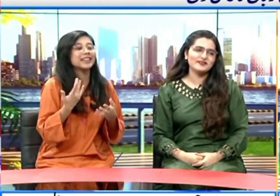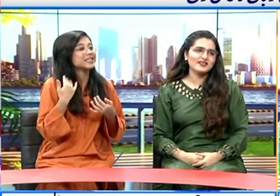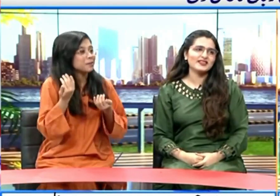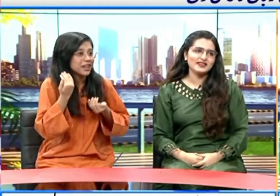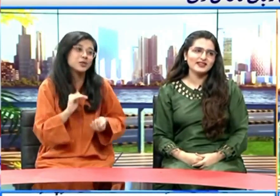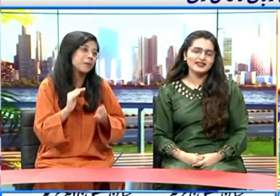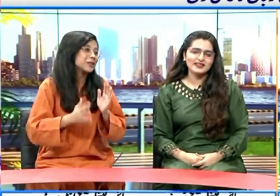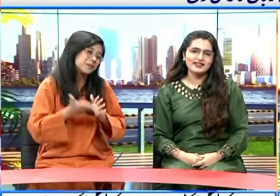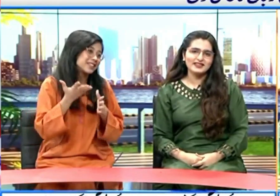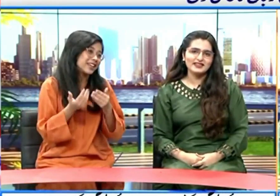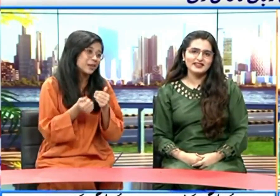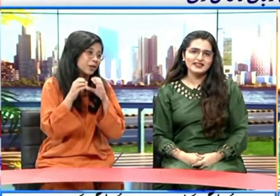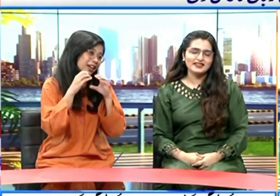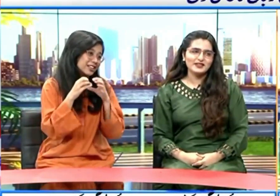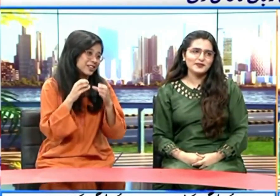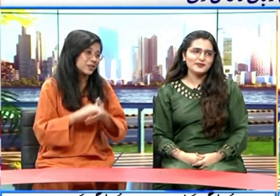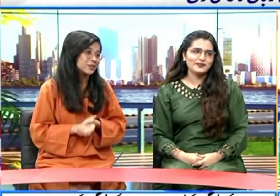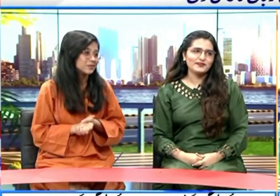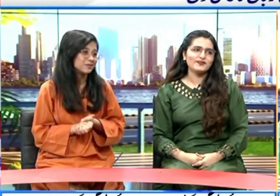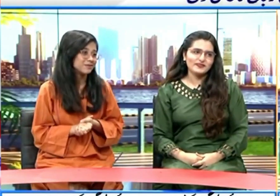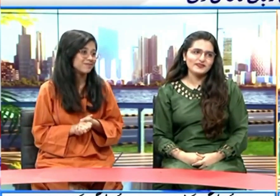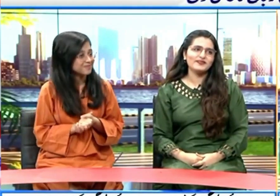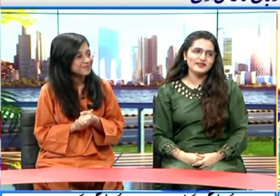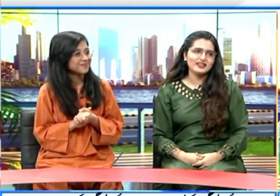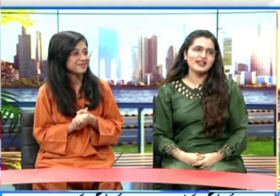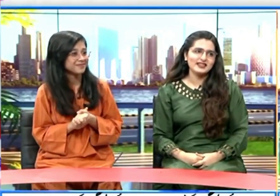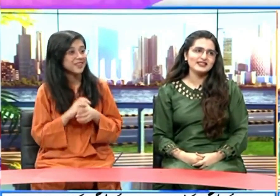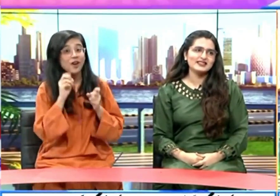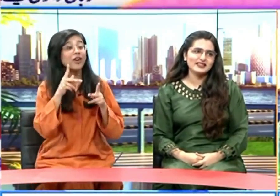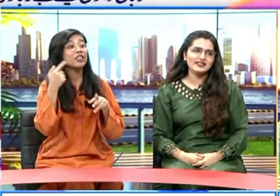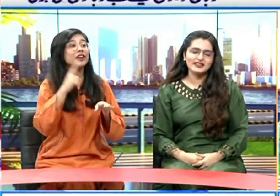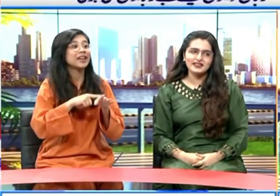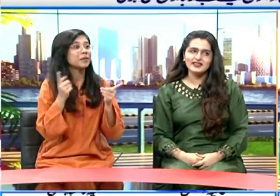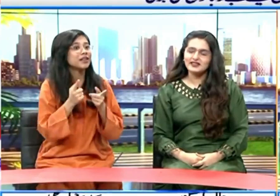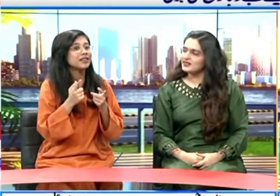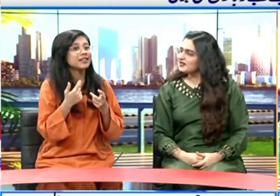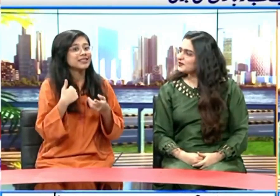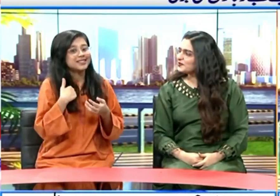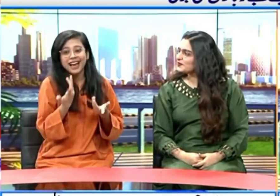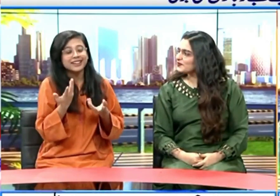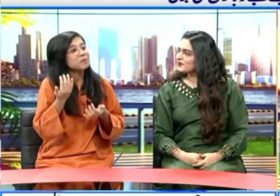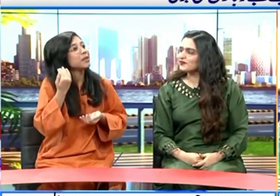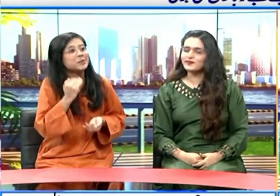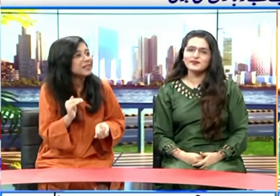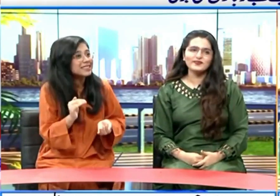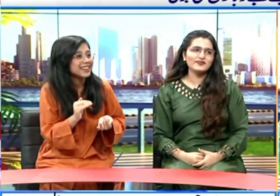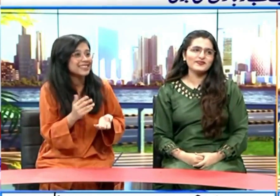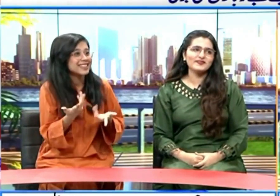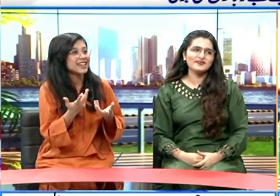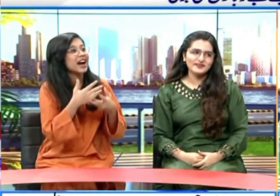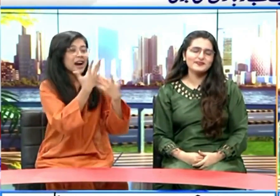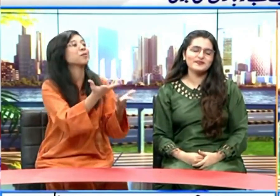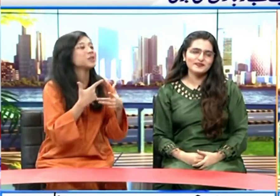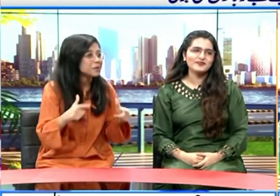دیٹ از سم تھنگ جو میں بچپن سے ہی کمیونیکیٹ کر رہی ہوں. اوکے, تو کتنا ٹائم لگا آپ کو یہ سیکھنے میں؟ آئی تھنک بچپن سے ہی,